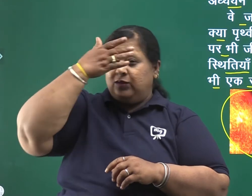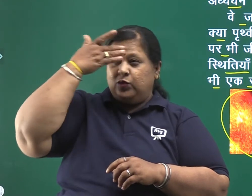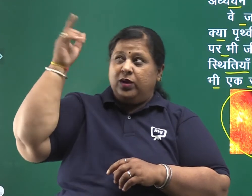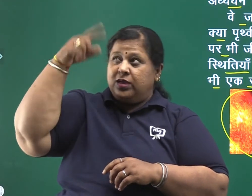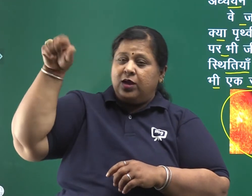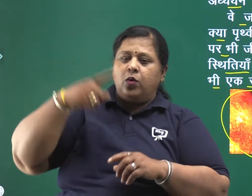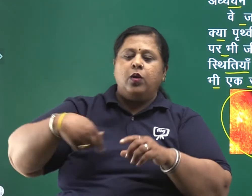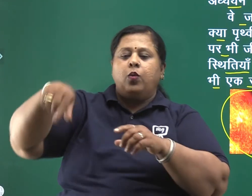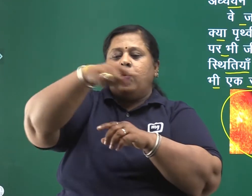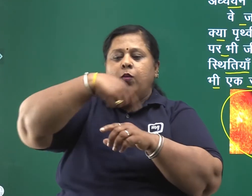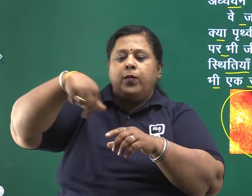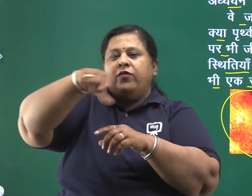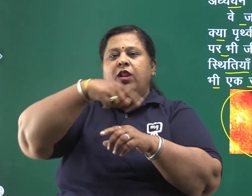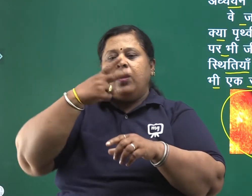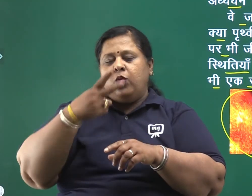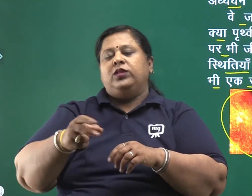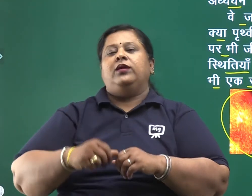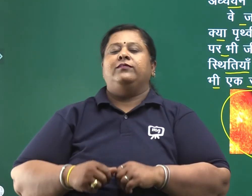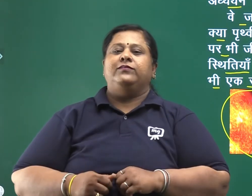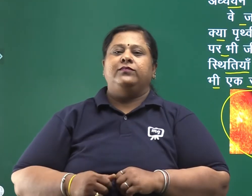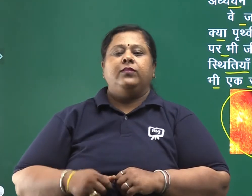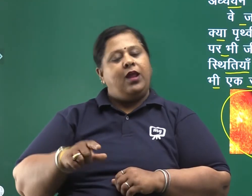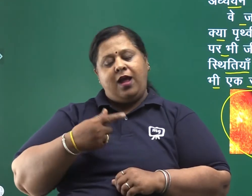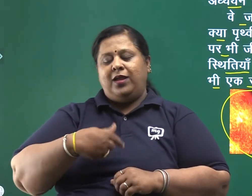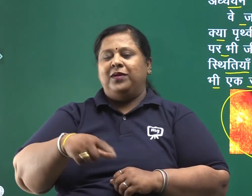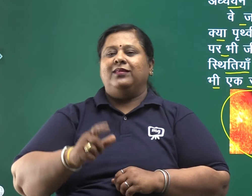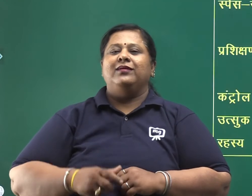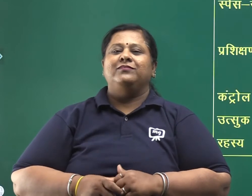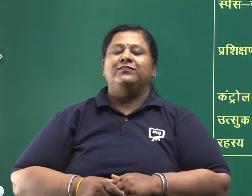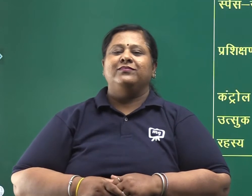वाले होते हैं। आगे बढ़ते हैं।